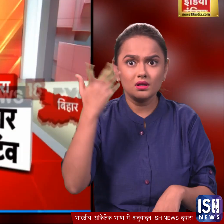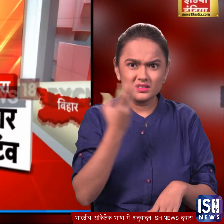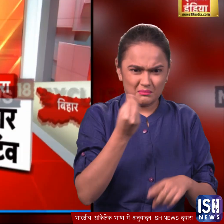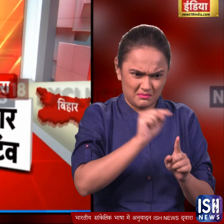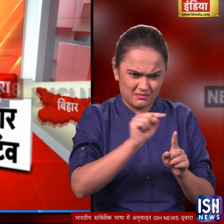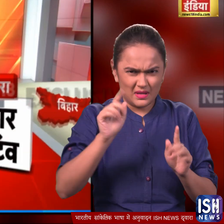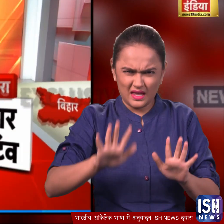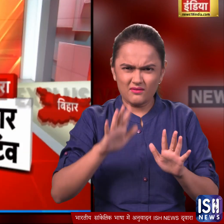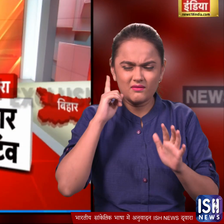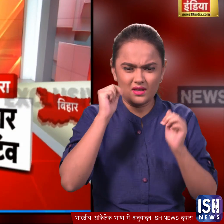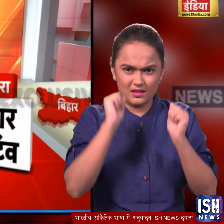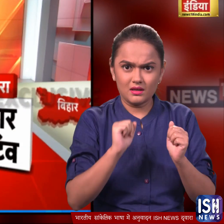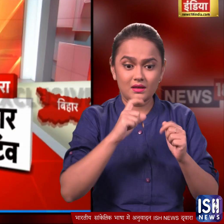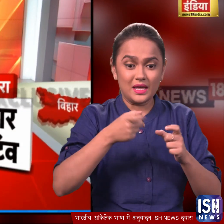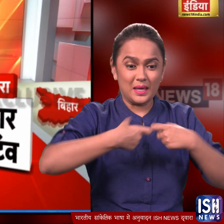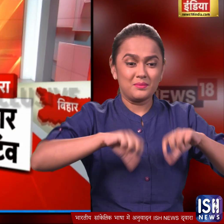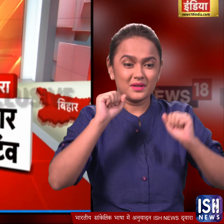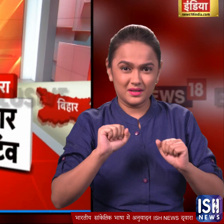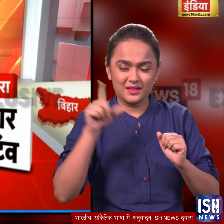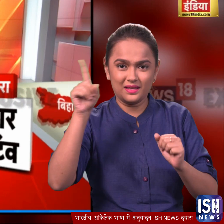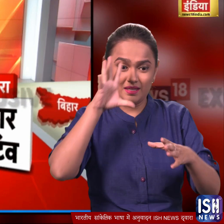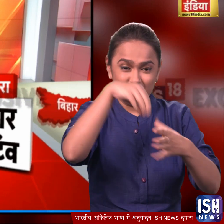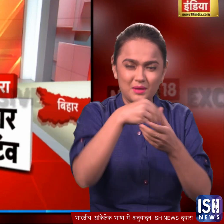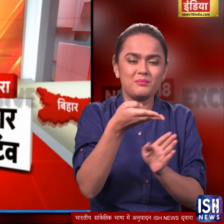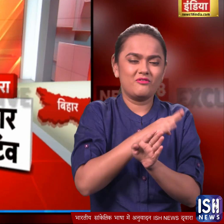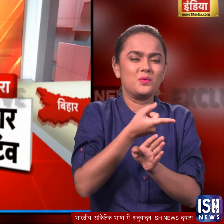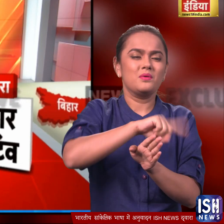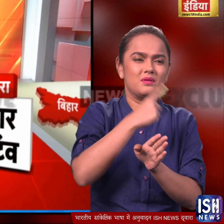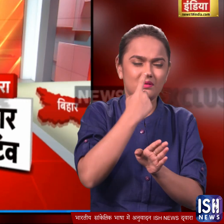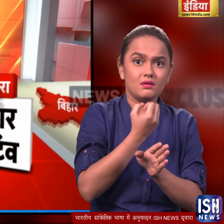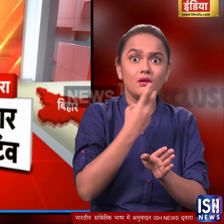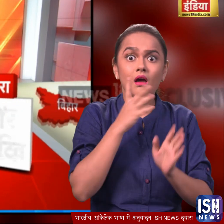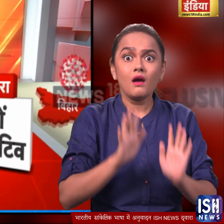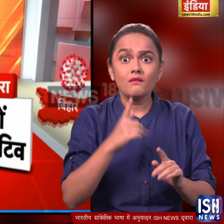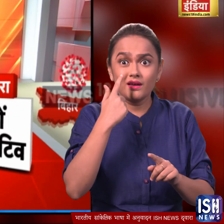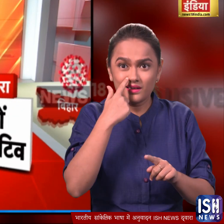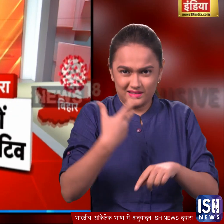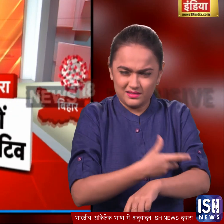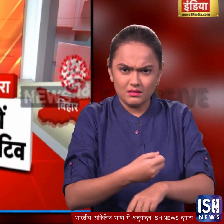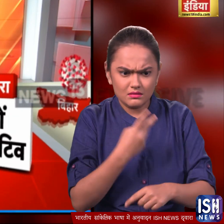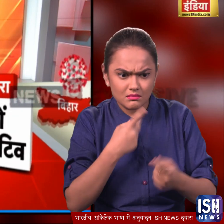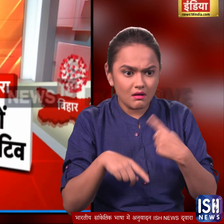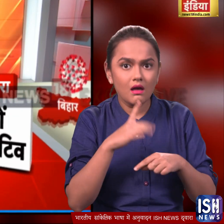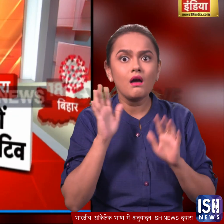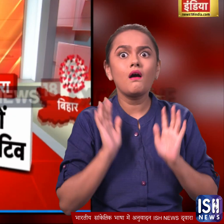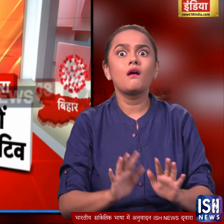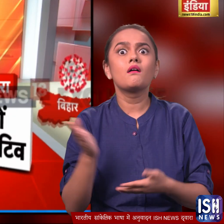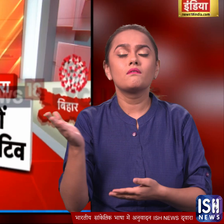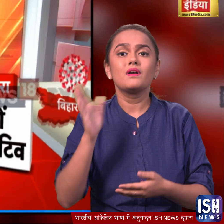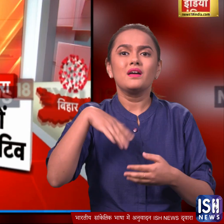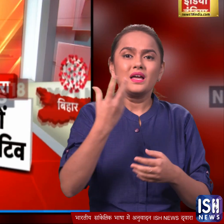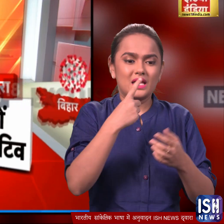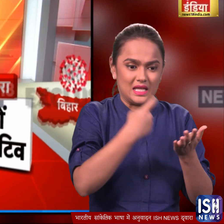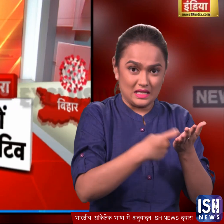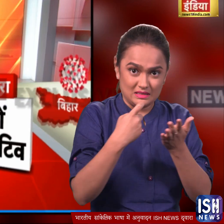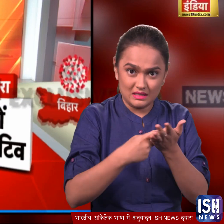मंत्रियों की कोरोना जांच की गई थी, जिसमें 4 मंत्रियों की कोरोना रिपोर्ट पॉजिटिव आई। इनमें बिहार के दोनों डिप्टी सीएम तारकिशोर प्रसाद और रेणु देवी